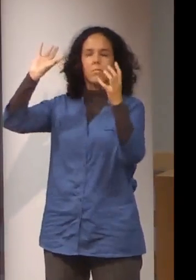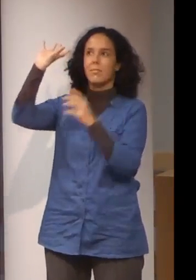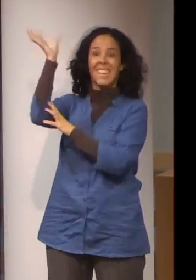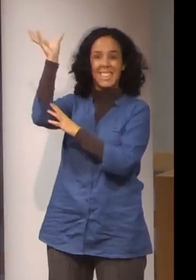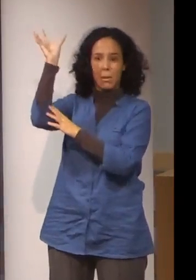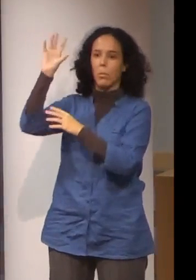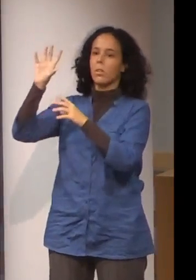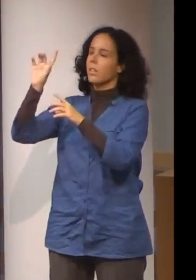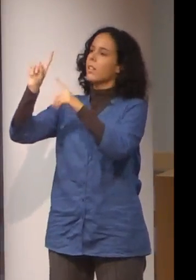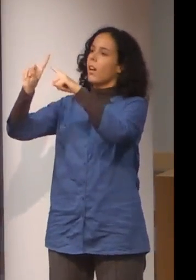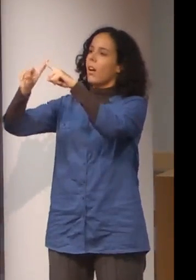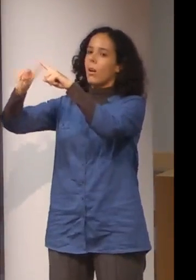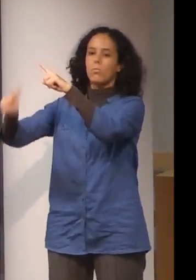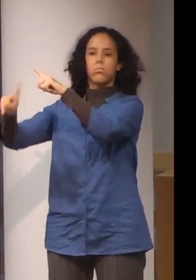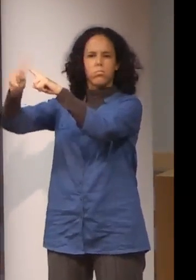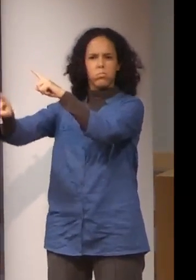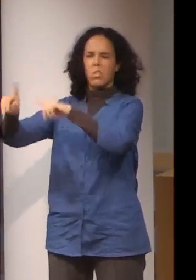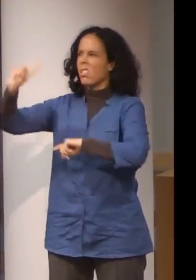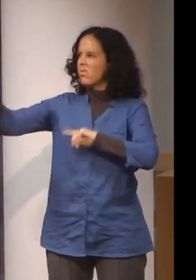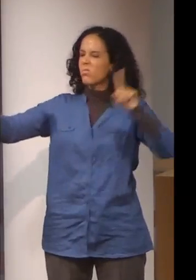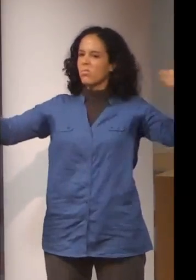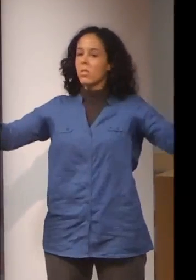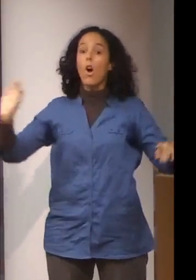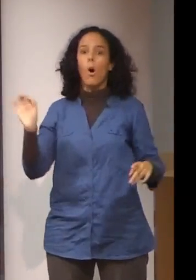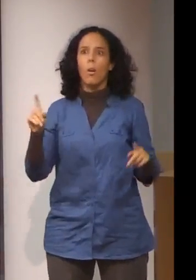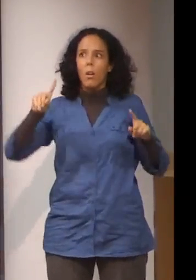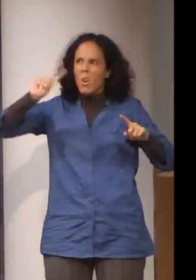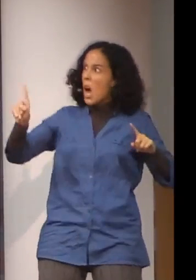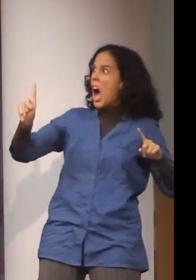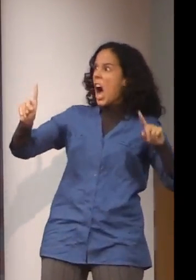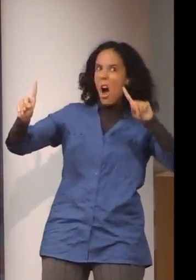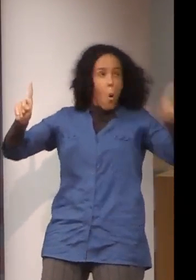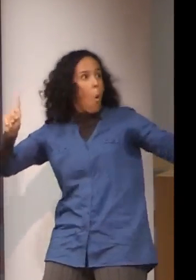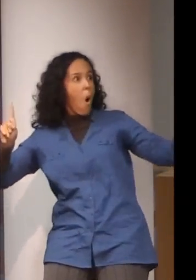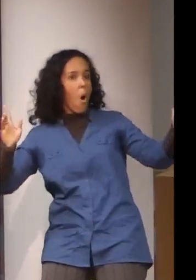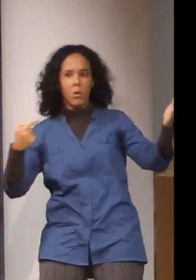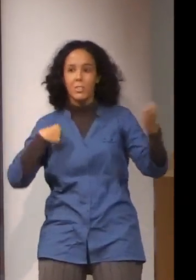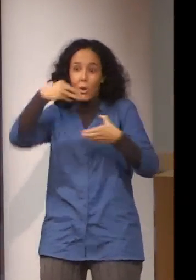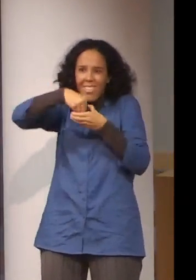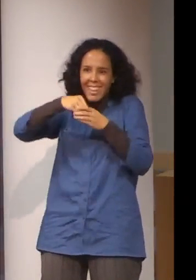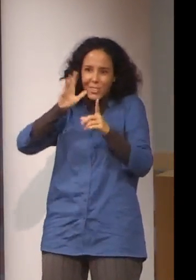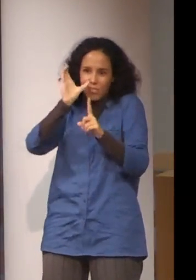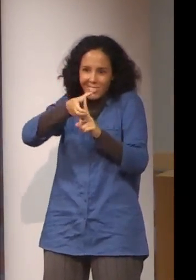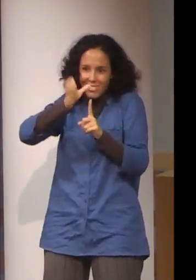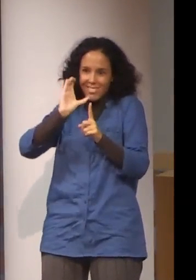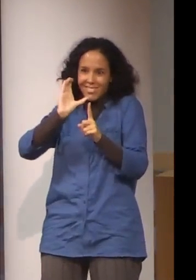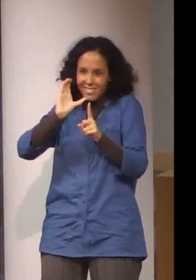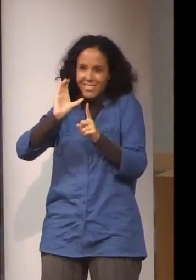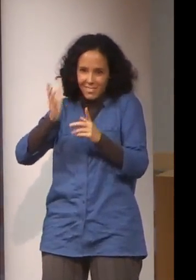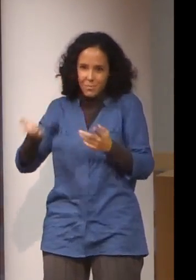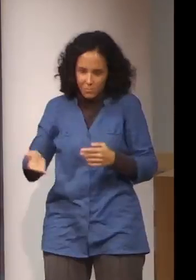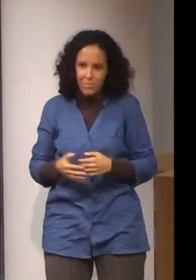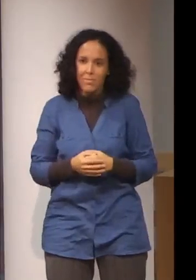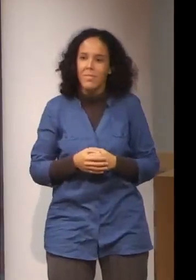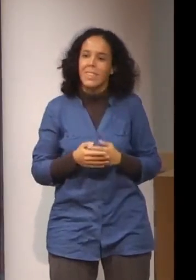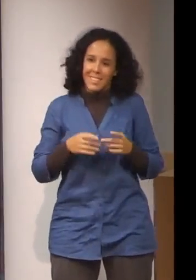Y utilizaba multitud de ejemplos para definir y colocar los clasificadores dependiendo del uso que se le